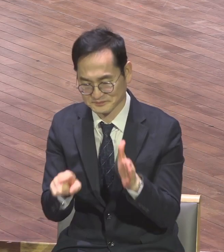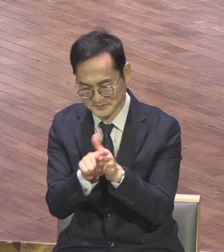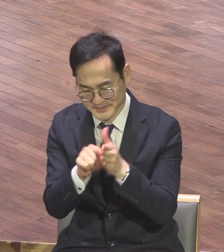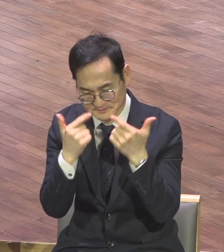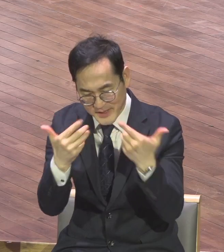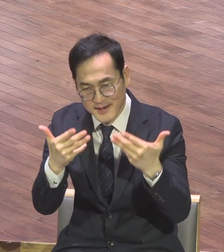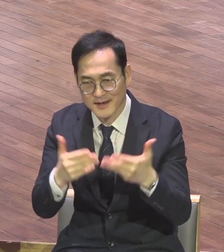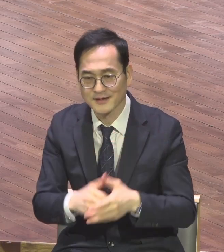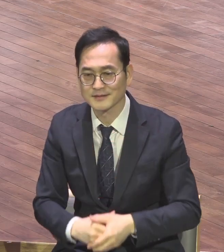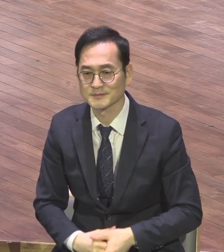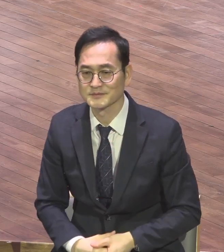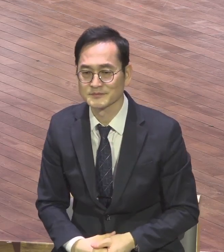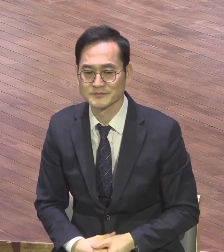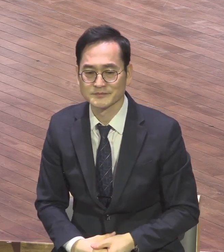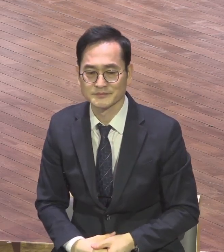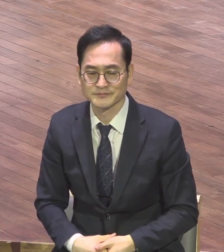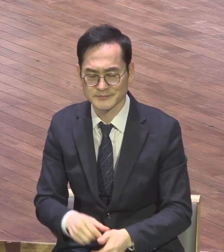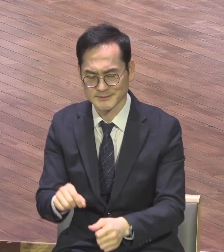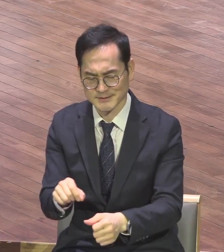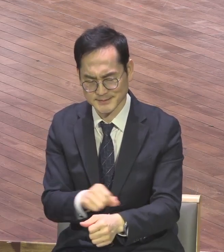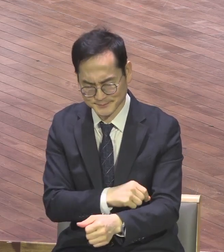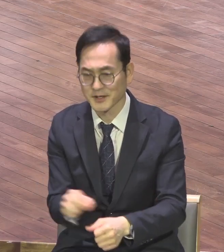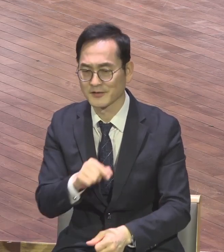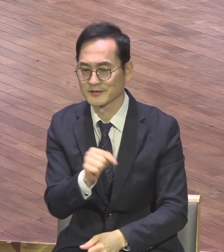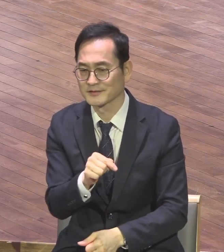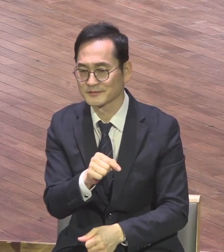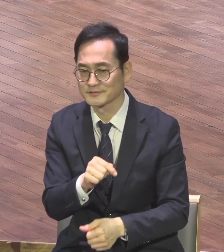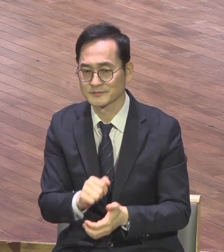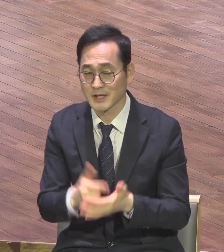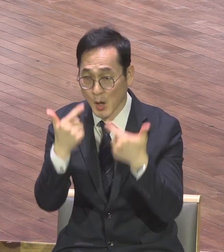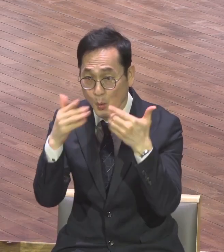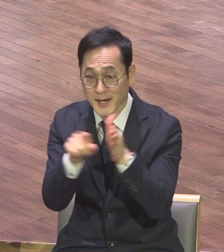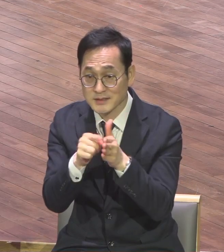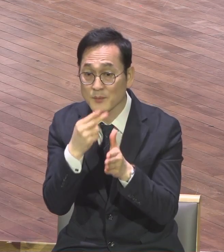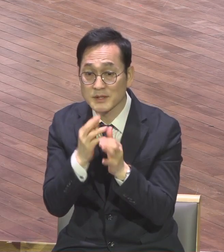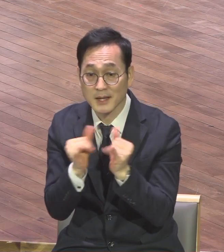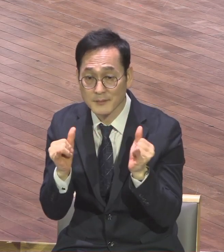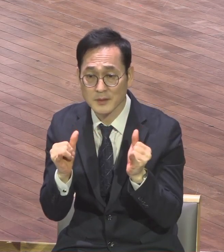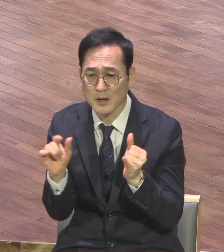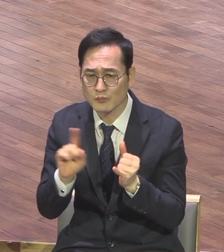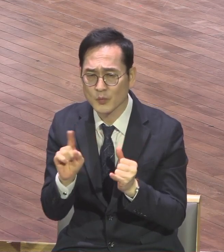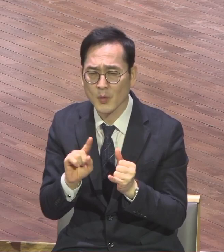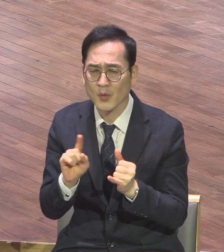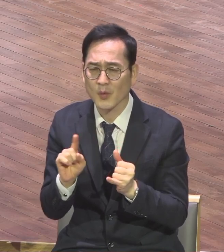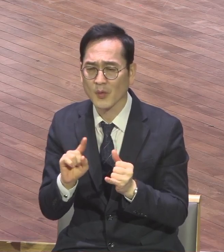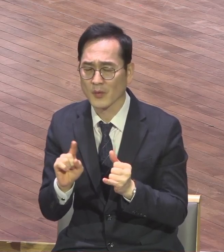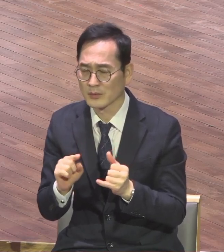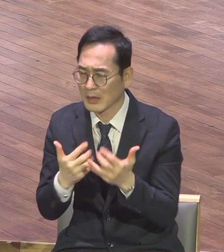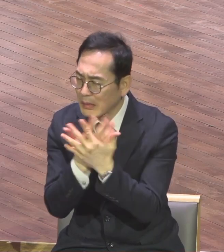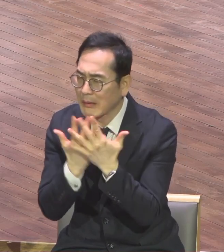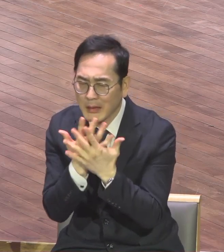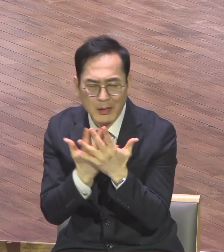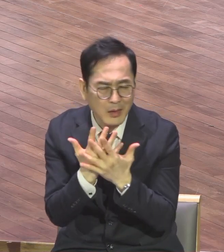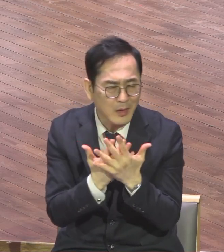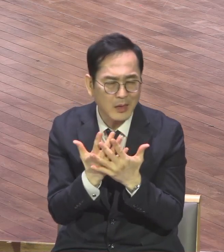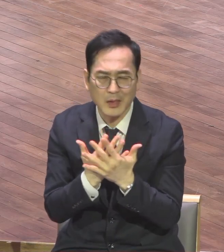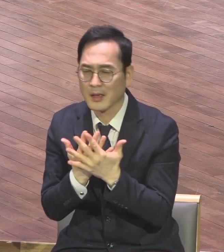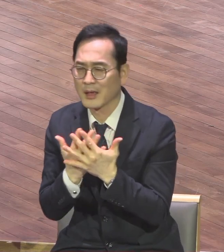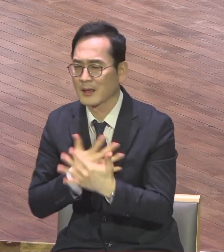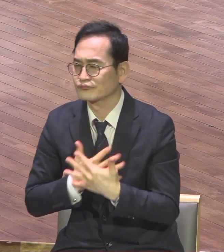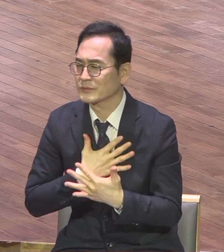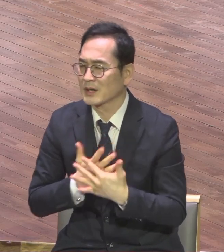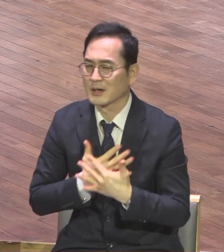맞습니까? 달라요. 이것이 확신이 없는 사람들은 뭘 하든지 간에 확신이 없기 때문에